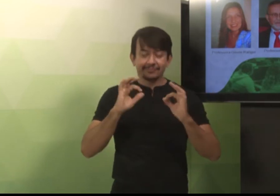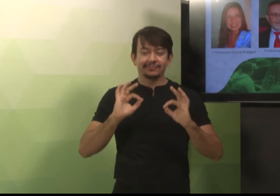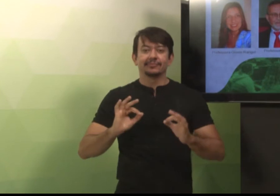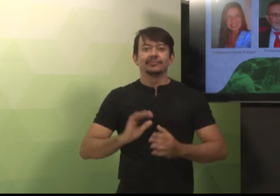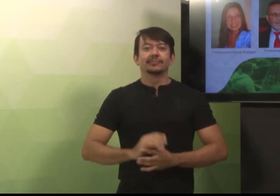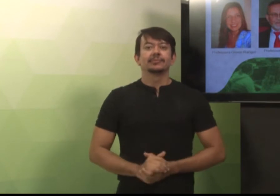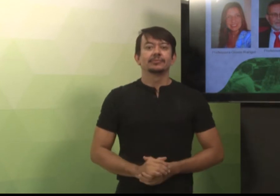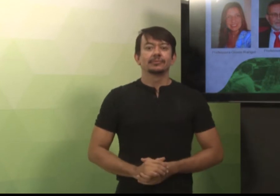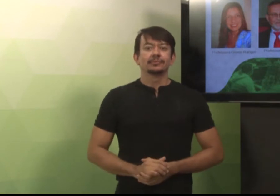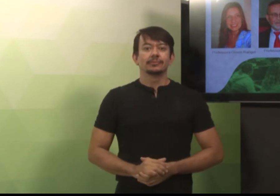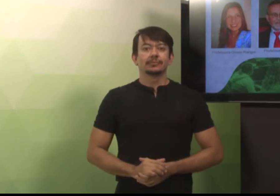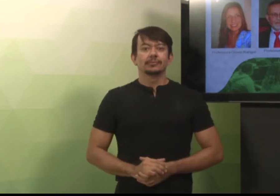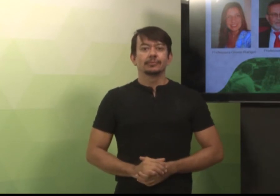para a nossa disciplina, ok?